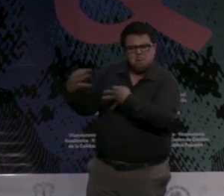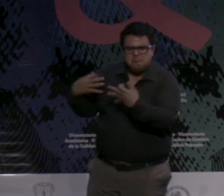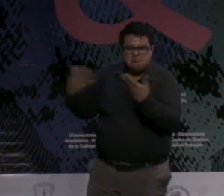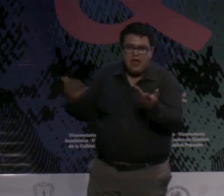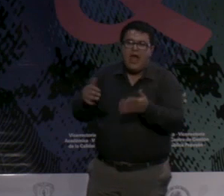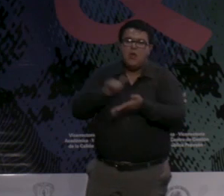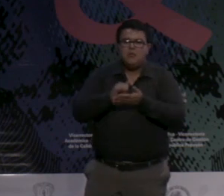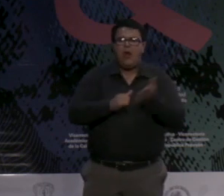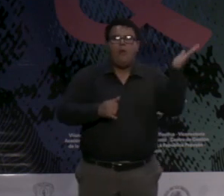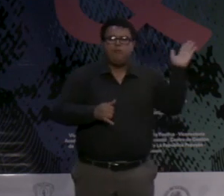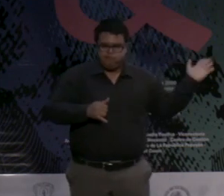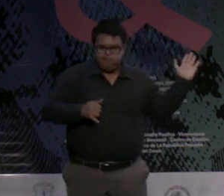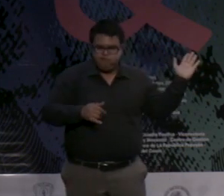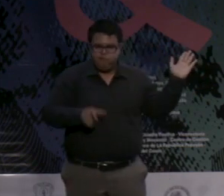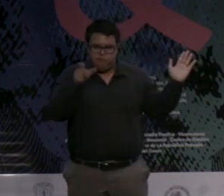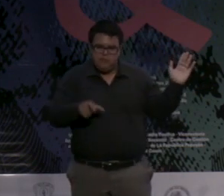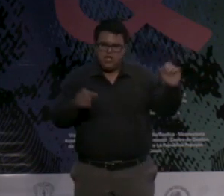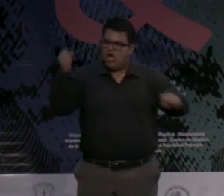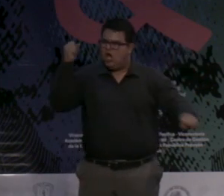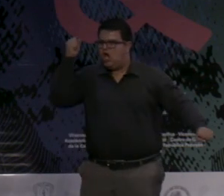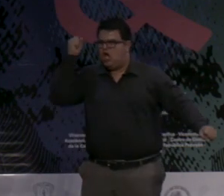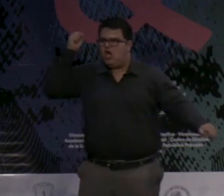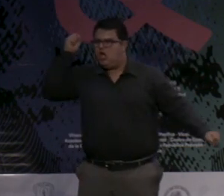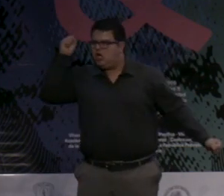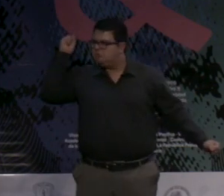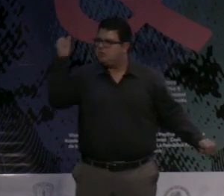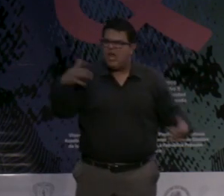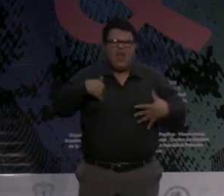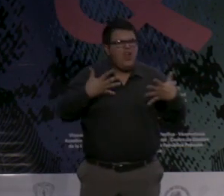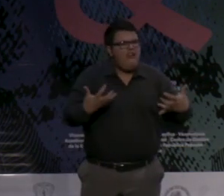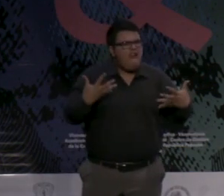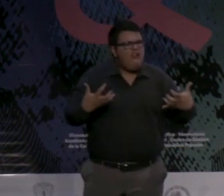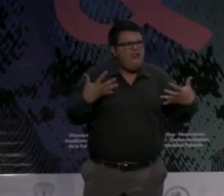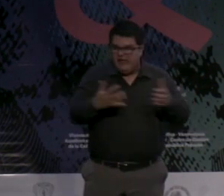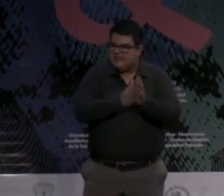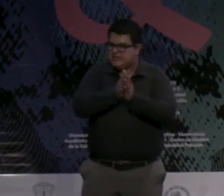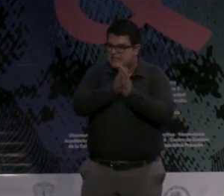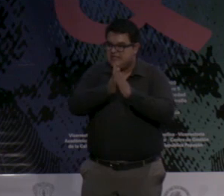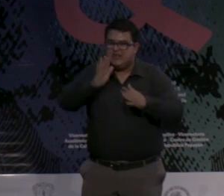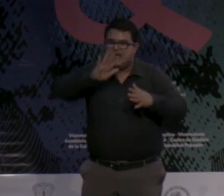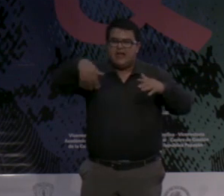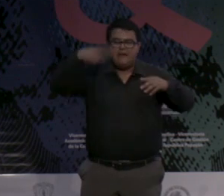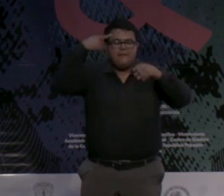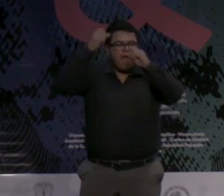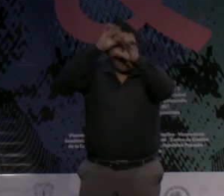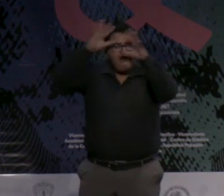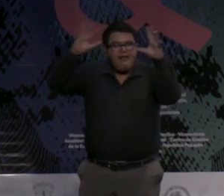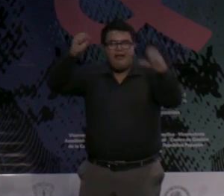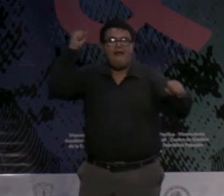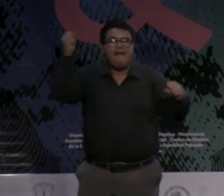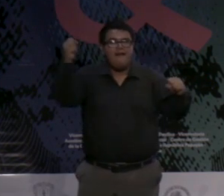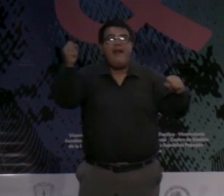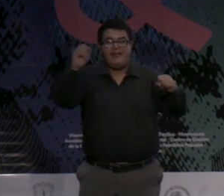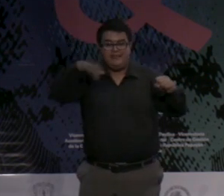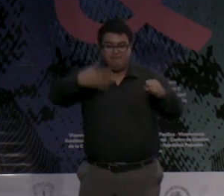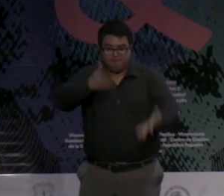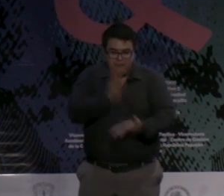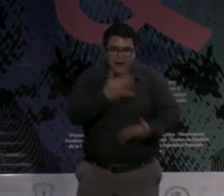Lascaux es que el cazador iba y pintaba los animales que quería cazar, los cazaba mágicamente y luego era más fácil